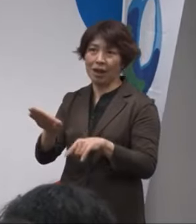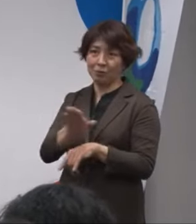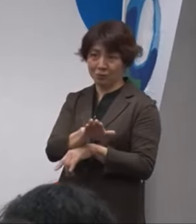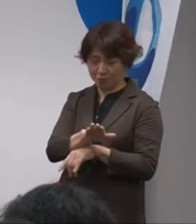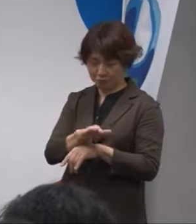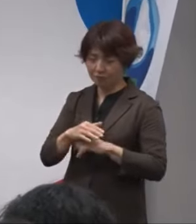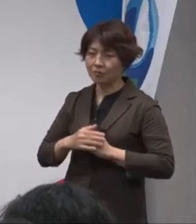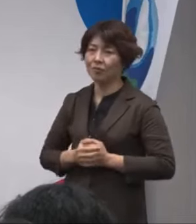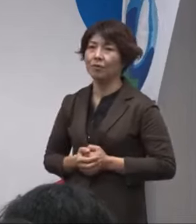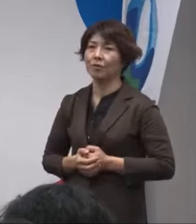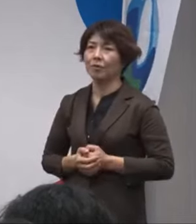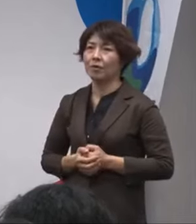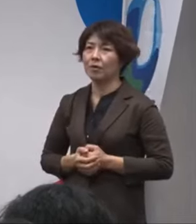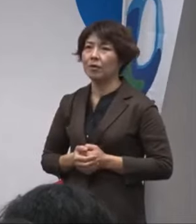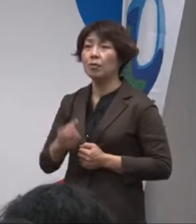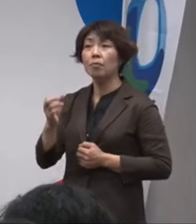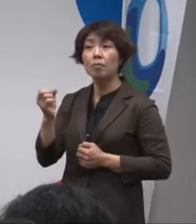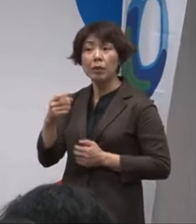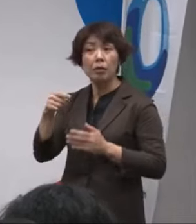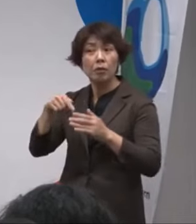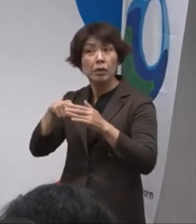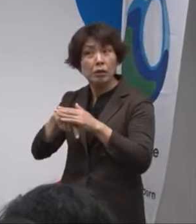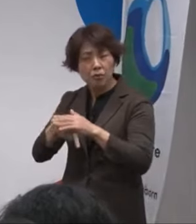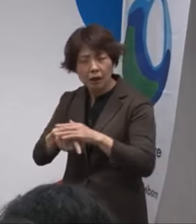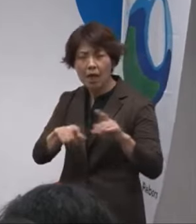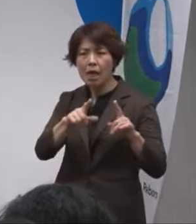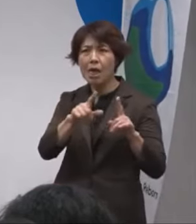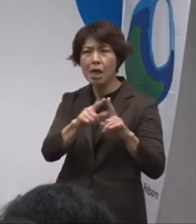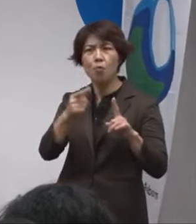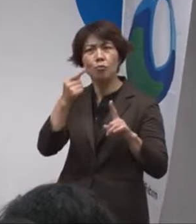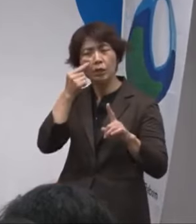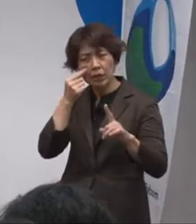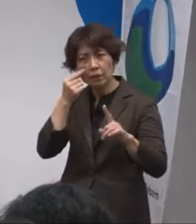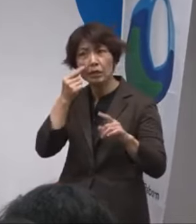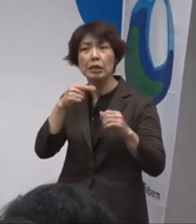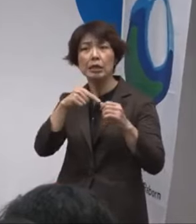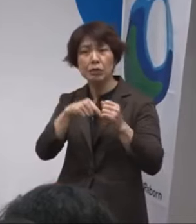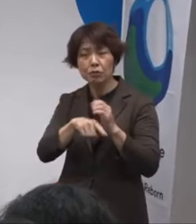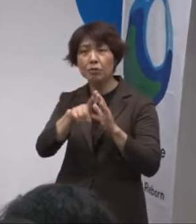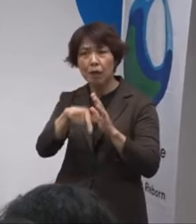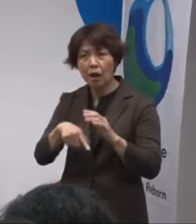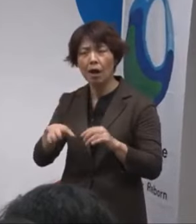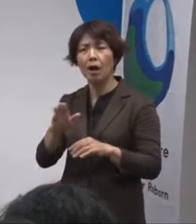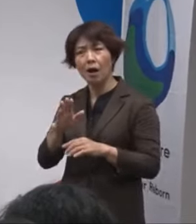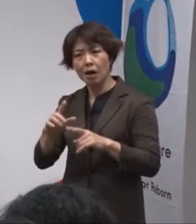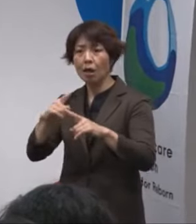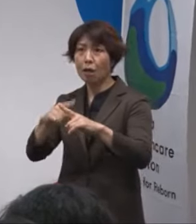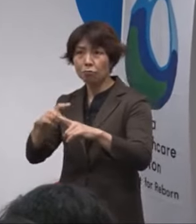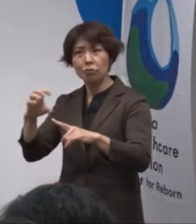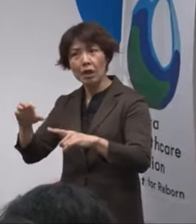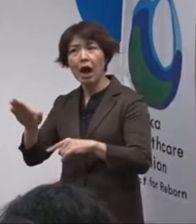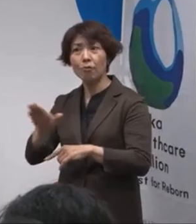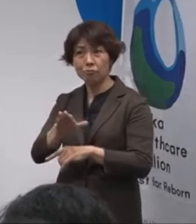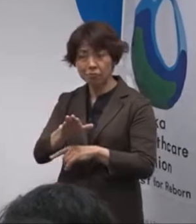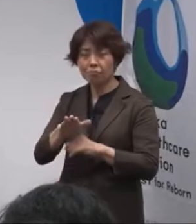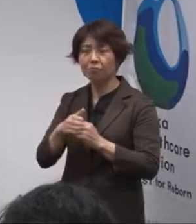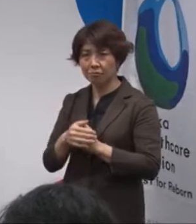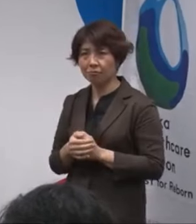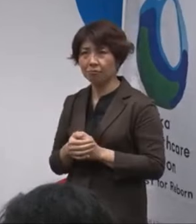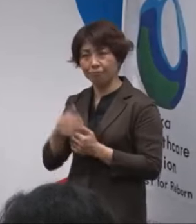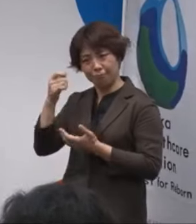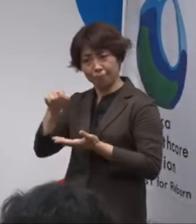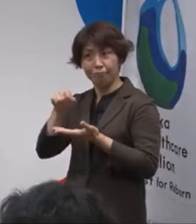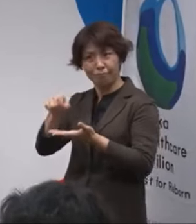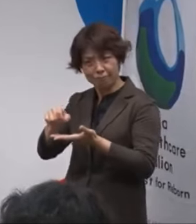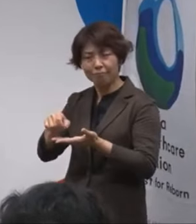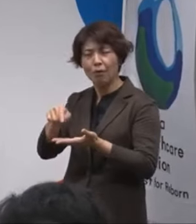います。またその理由が A タイプが難しいということなのであれば、 X タイプとか C タイプとかそういったところでできる